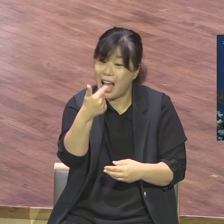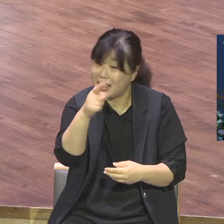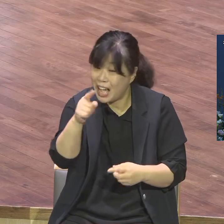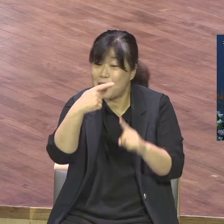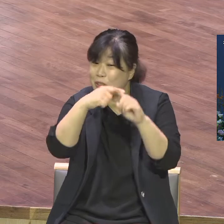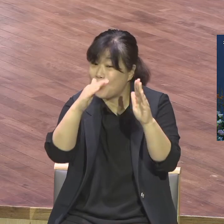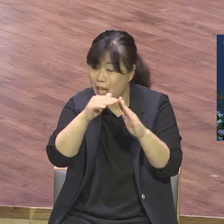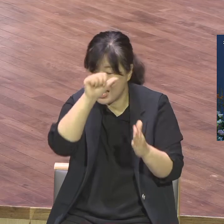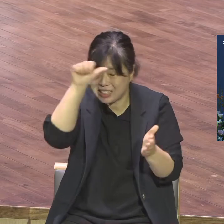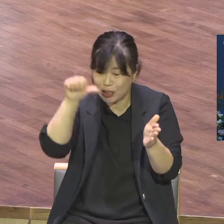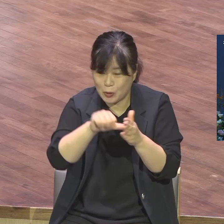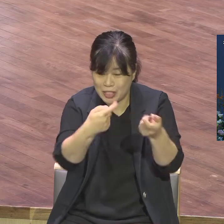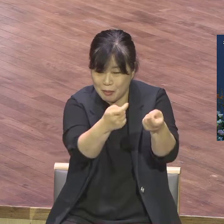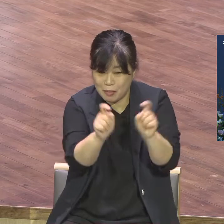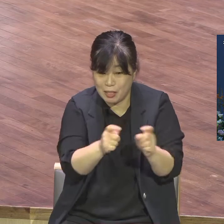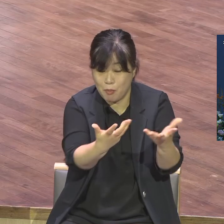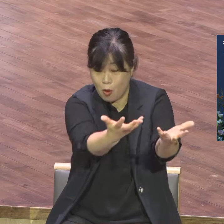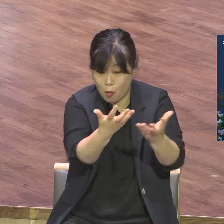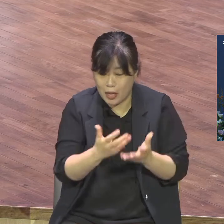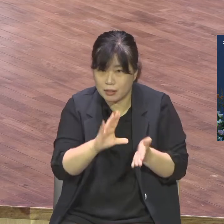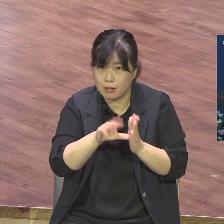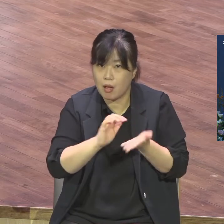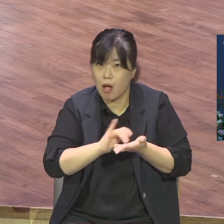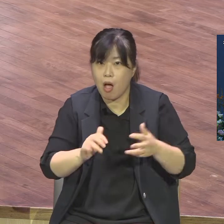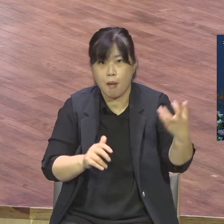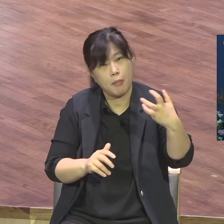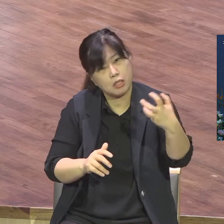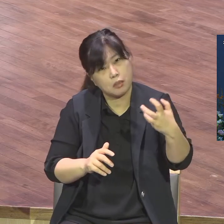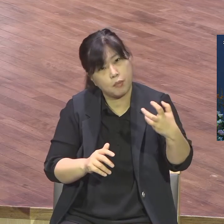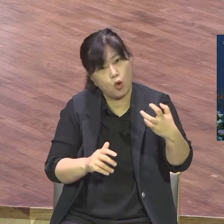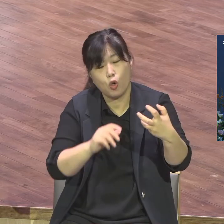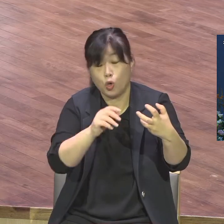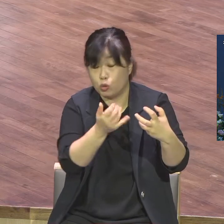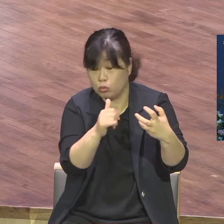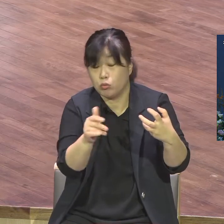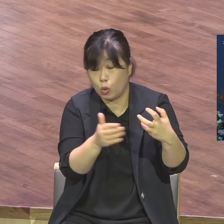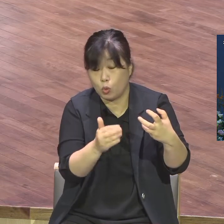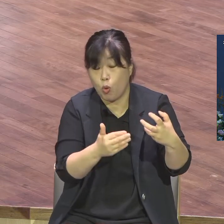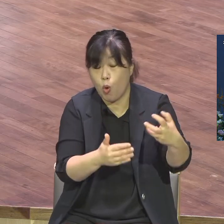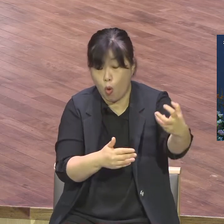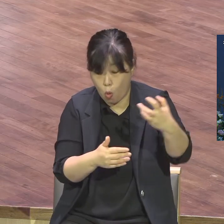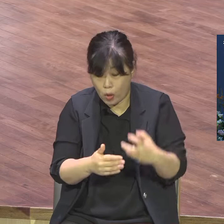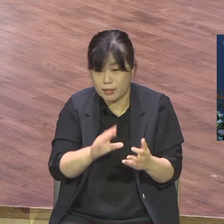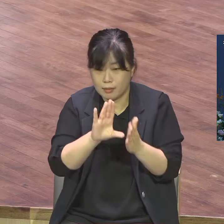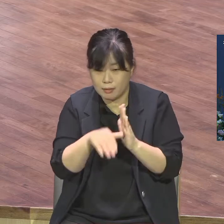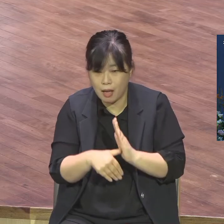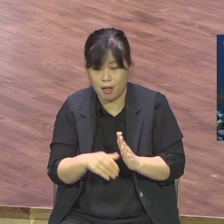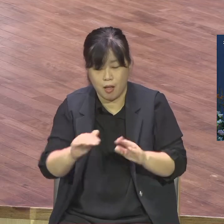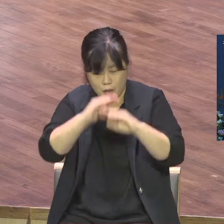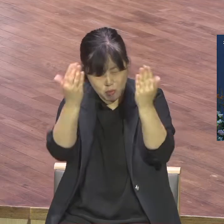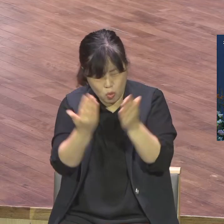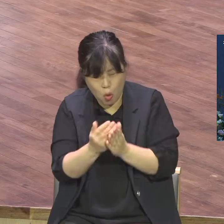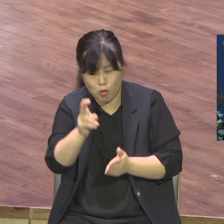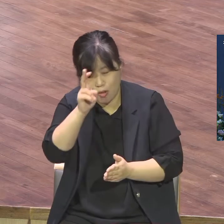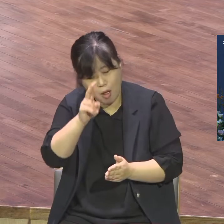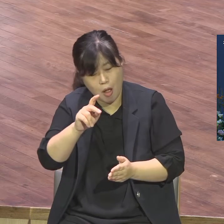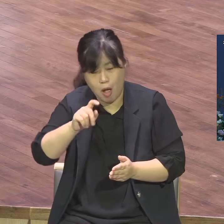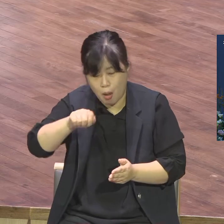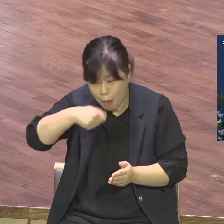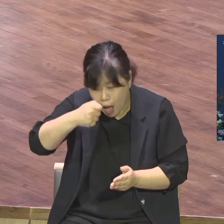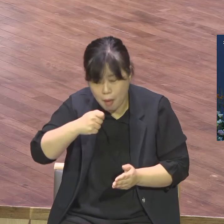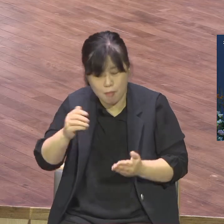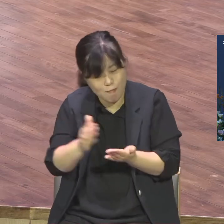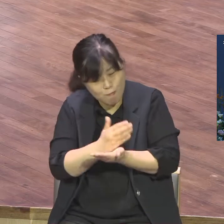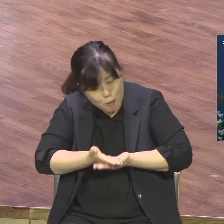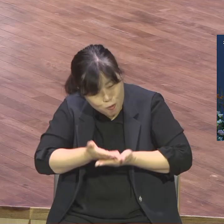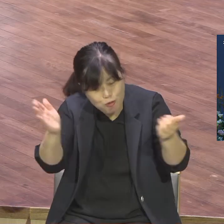다 헌신했어요. 그런 장로들 그게 많아서 믿음으로 합니다. 그런 분들이 많아요. 우리 너무